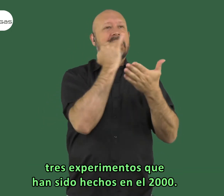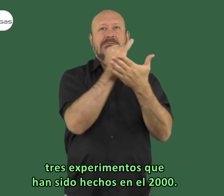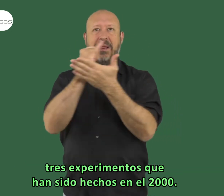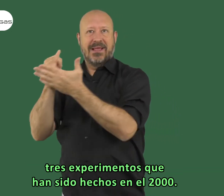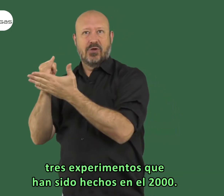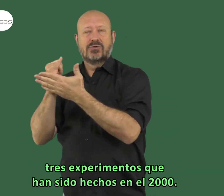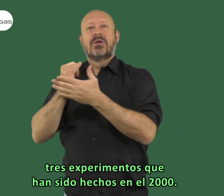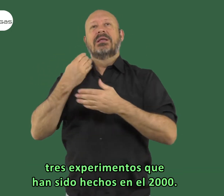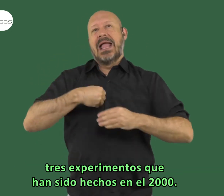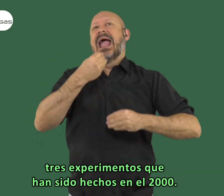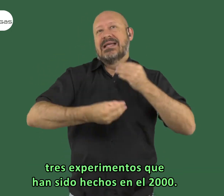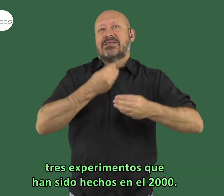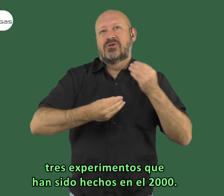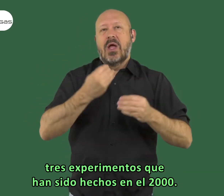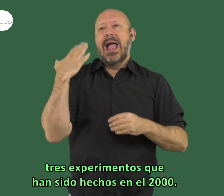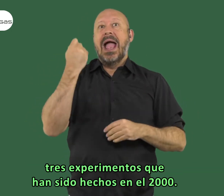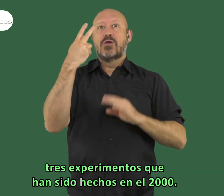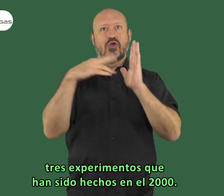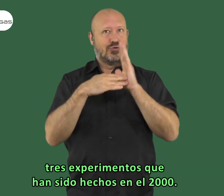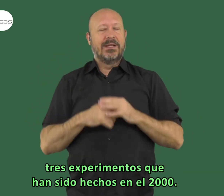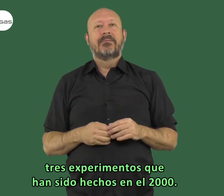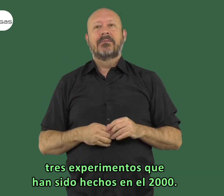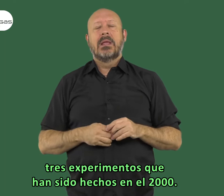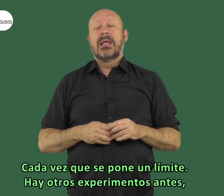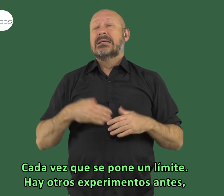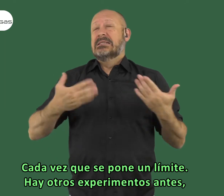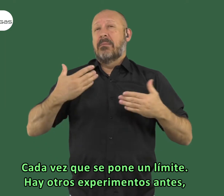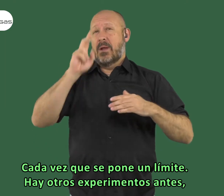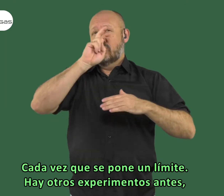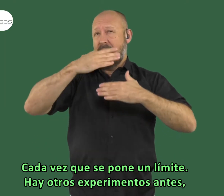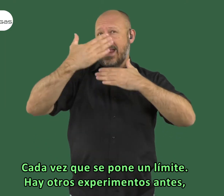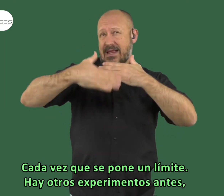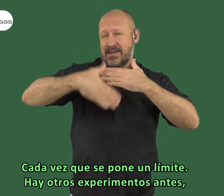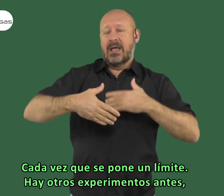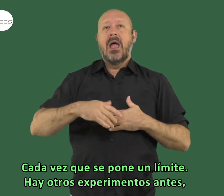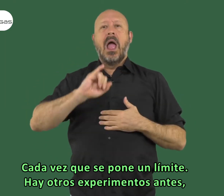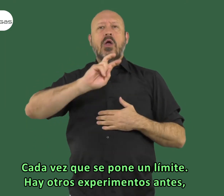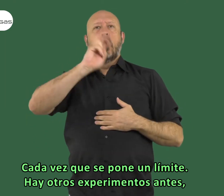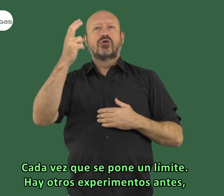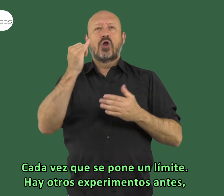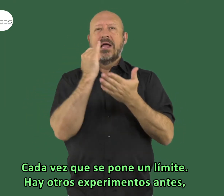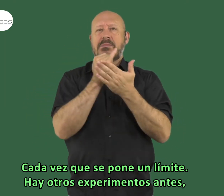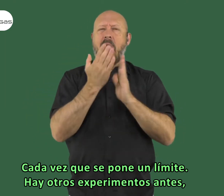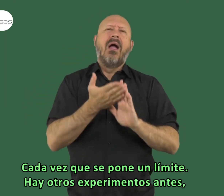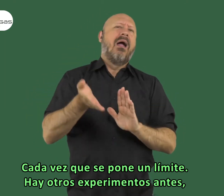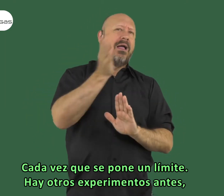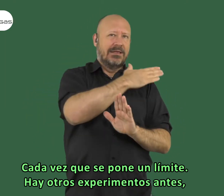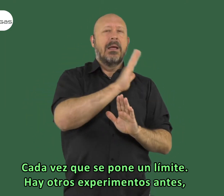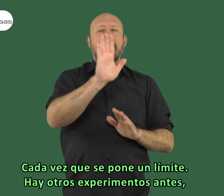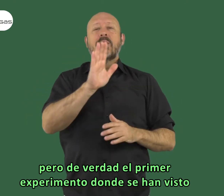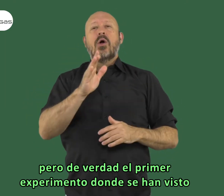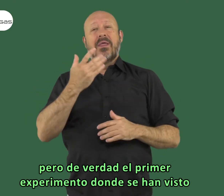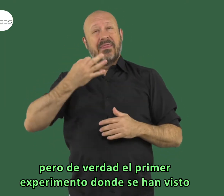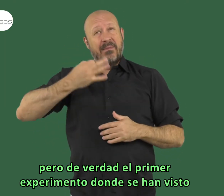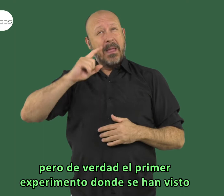3 experimentos que han sido hechos en el 2000. Cada vez se pone un límite, hay otros experimentos también